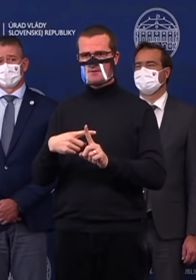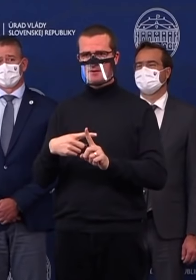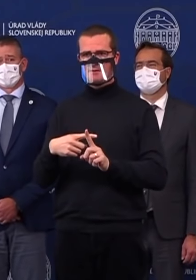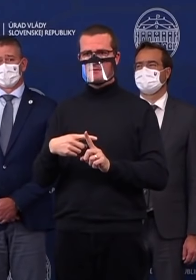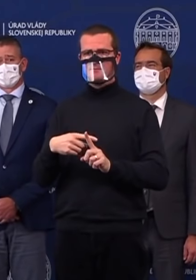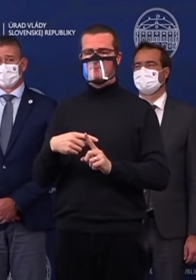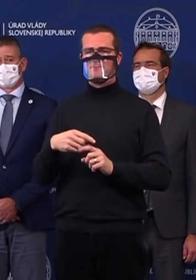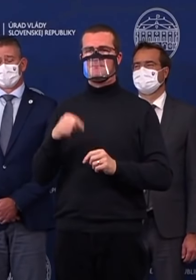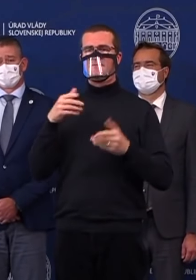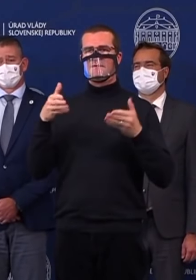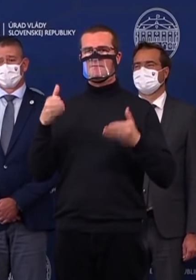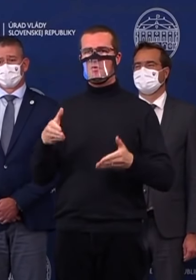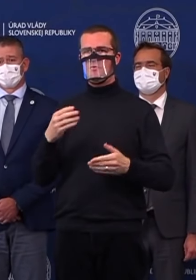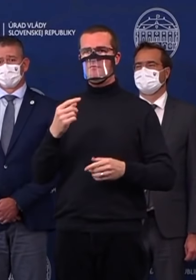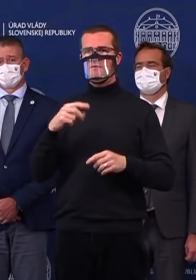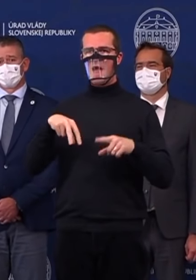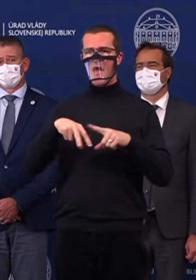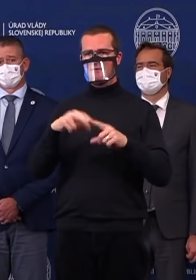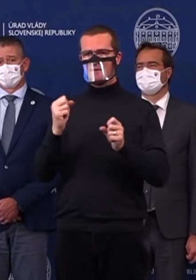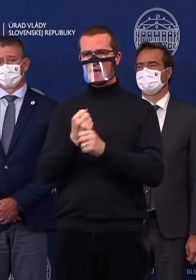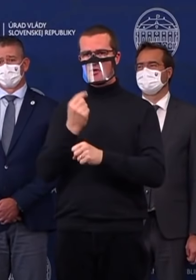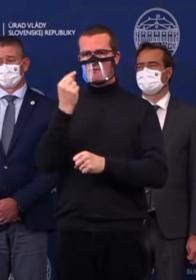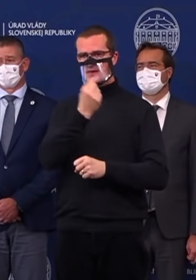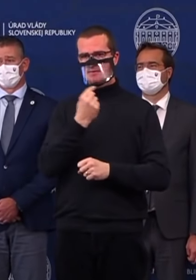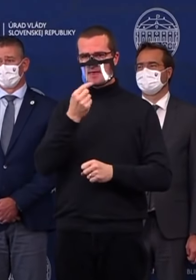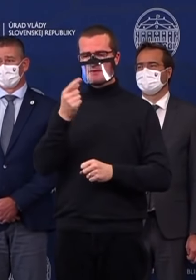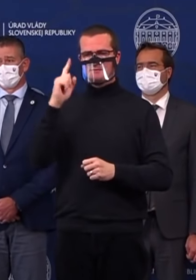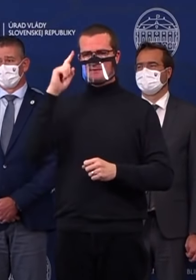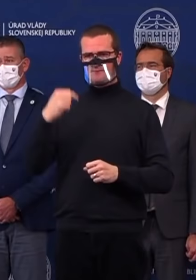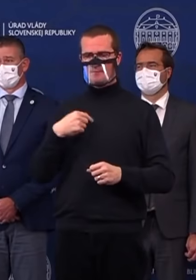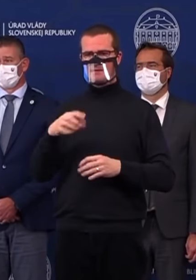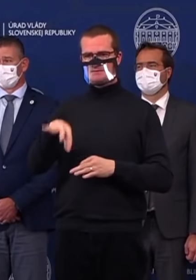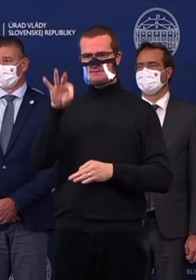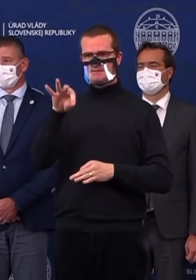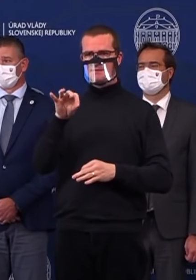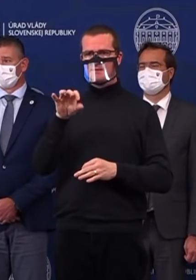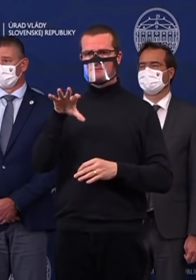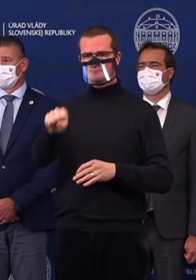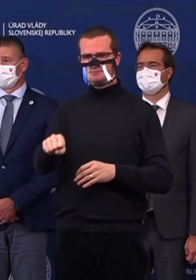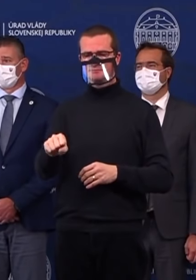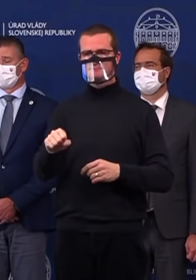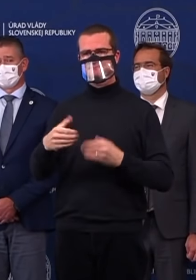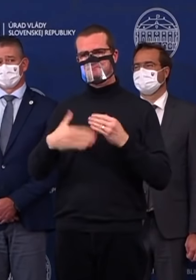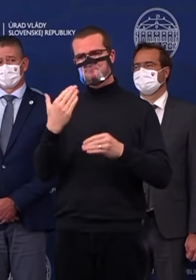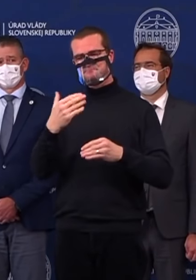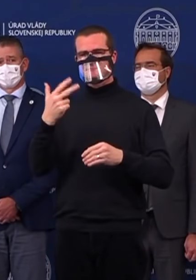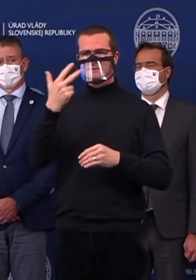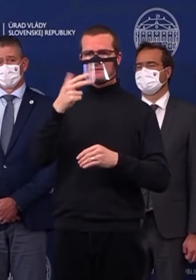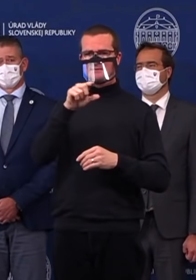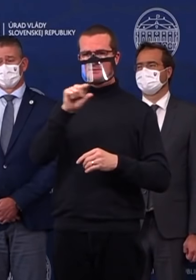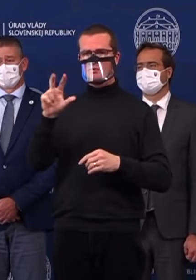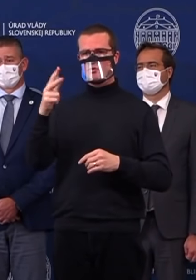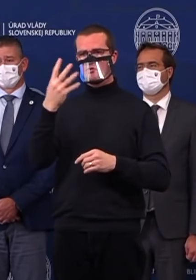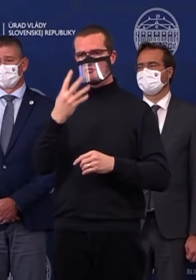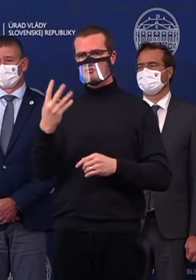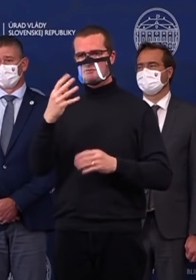a formou antigenových testov dokážeme zistiť a identifikovať približne 30 až 40